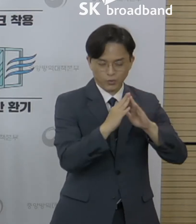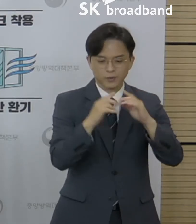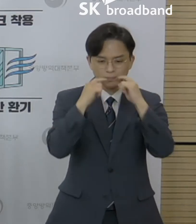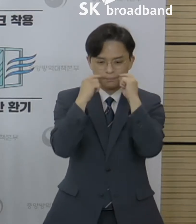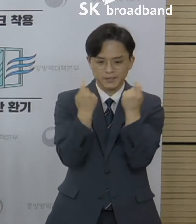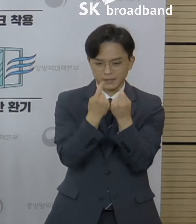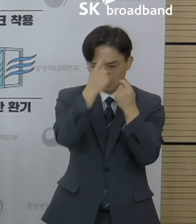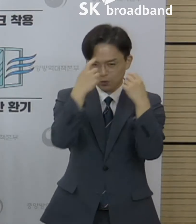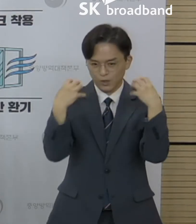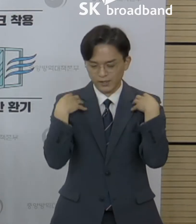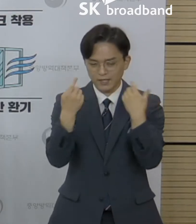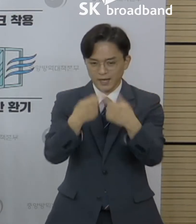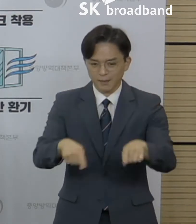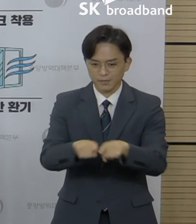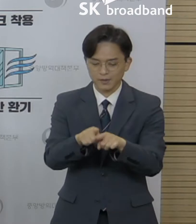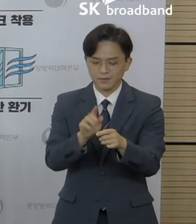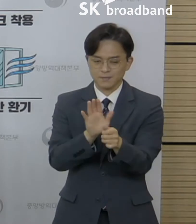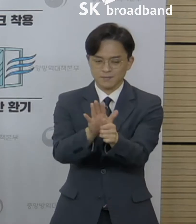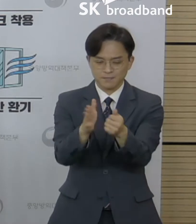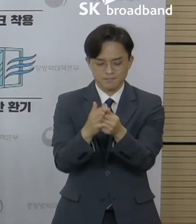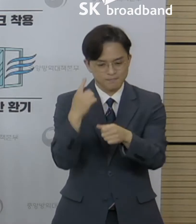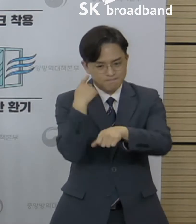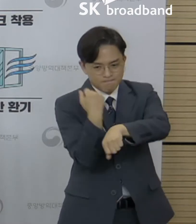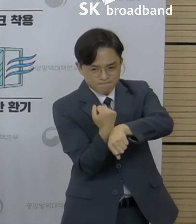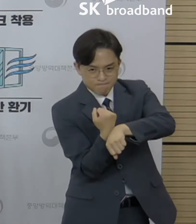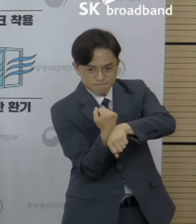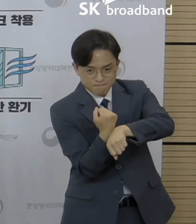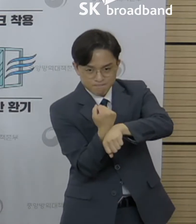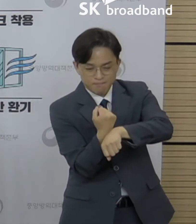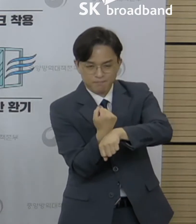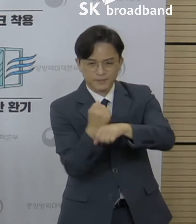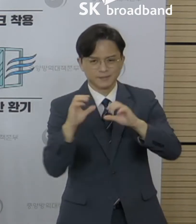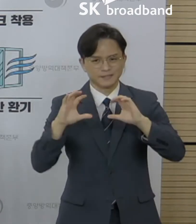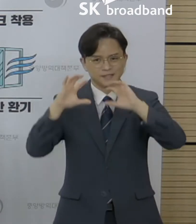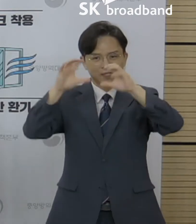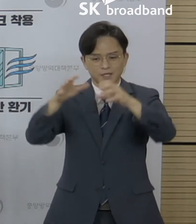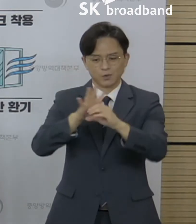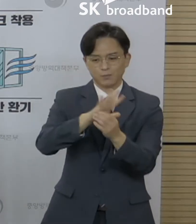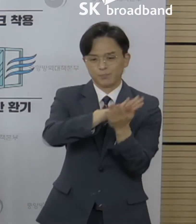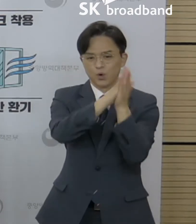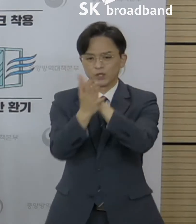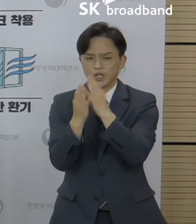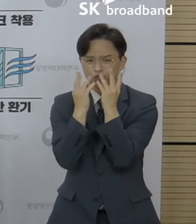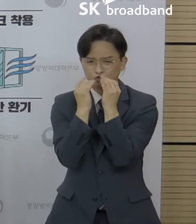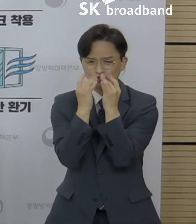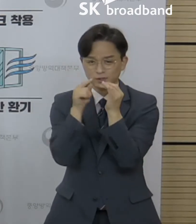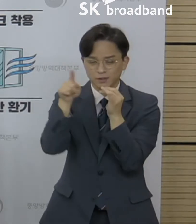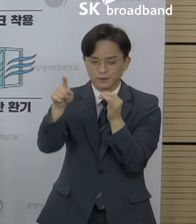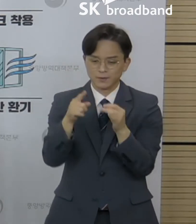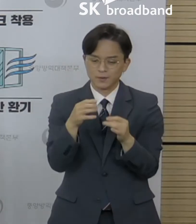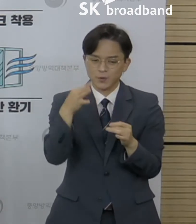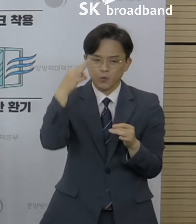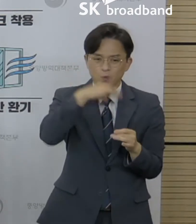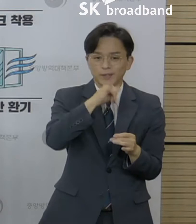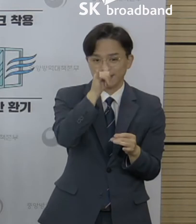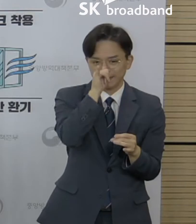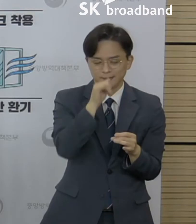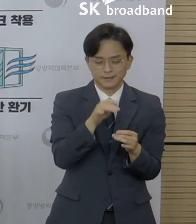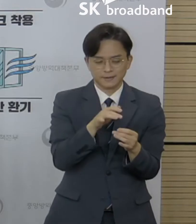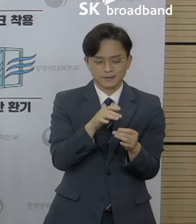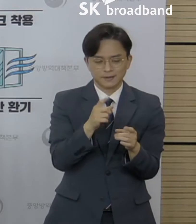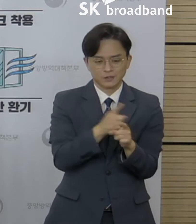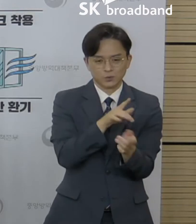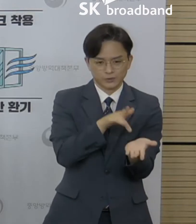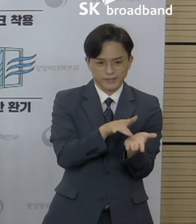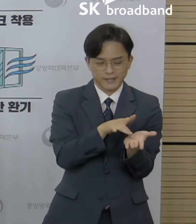있는 다양한 변이 바이러스에 대해 효과를 가지는 광범위 효능을 가진 항체 치료제를